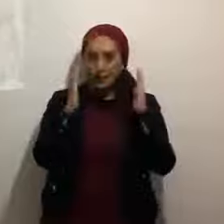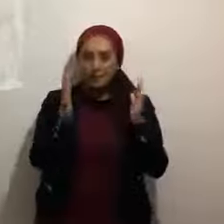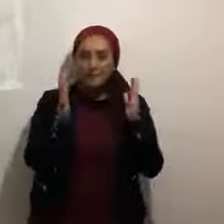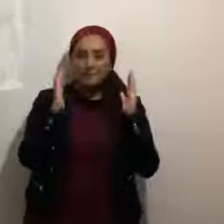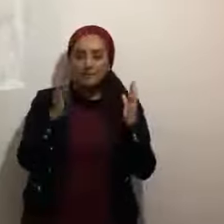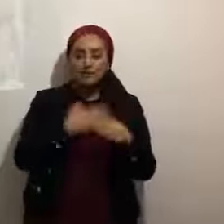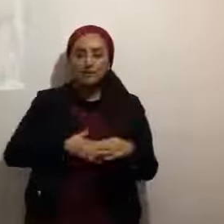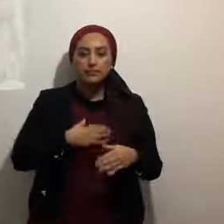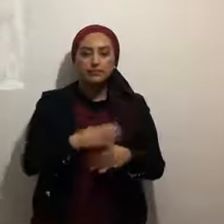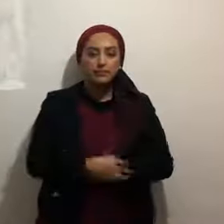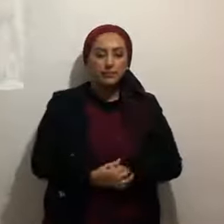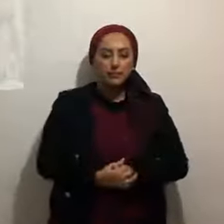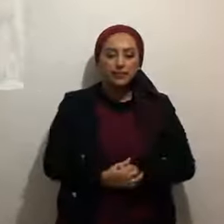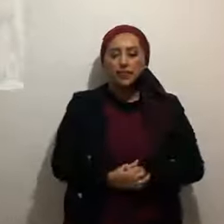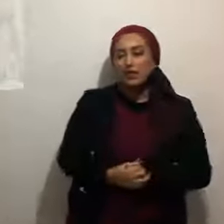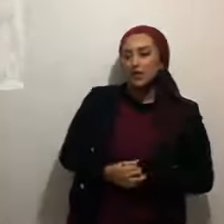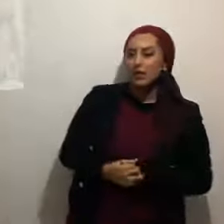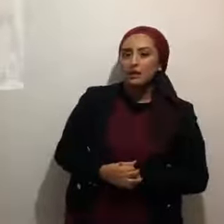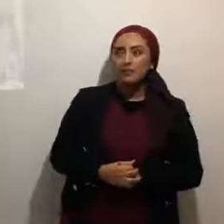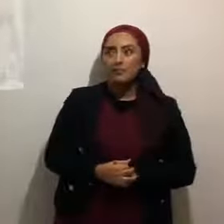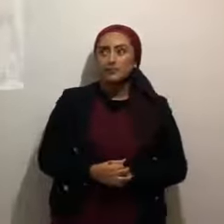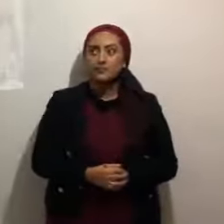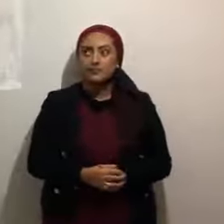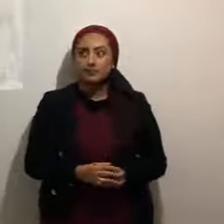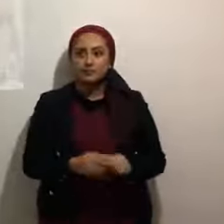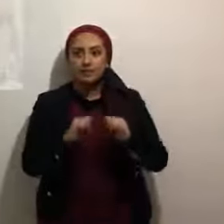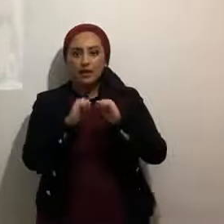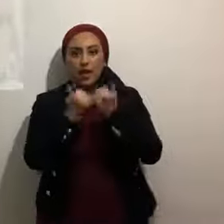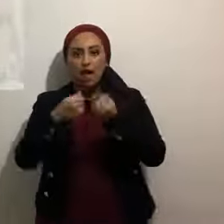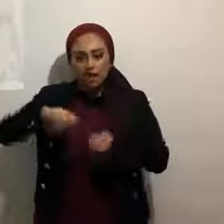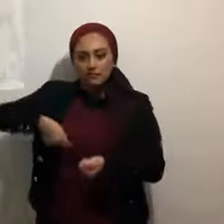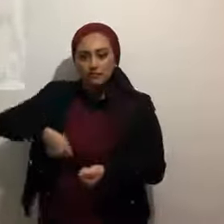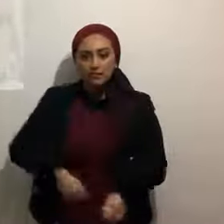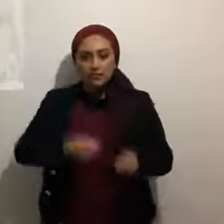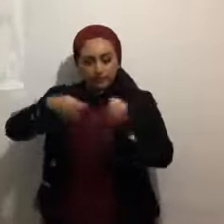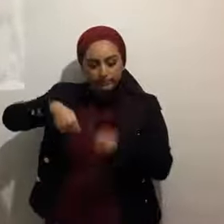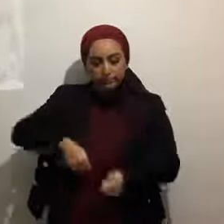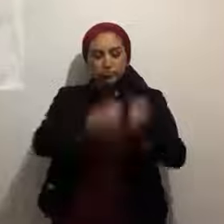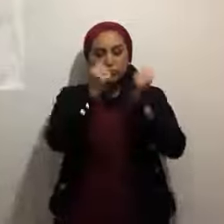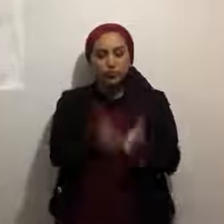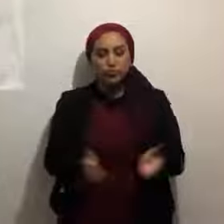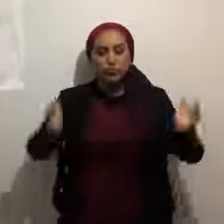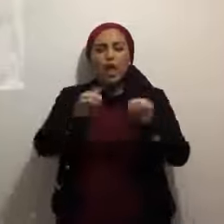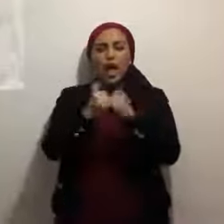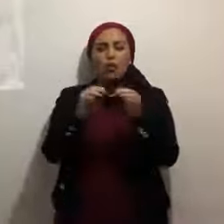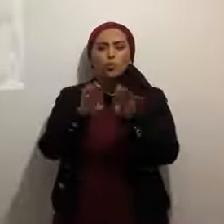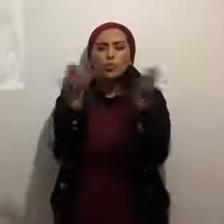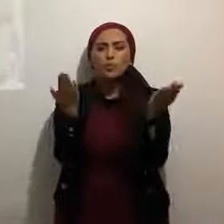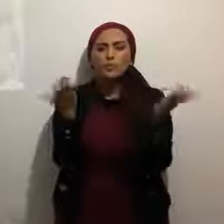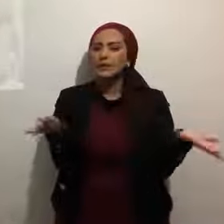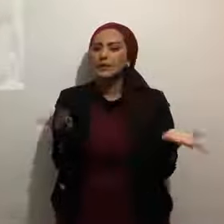bien. ¿Cómo se cava un pozo? ¿O quién lo cava? ¿Cómo se cava un pozo? ¿Quién lo